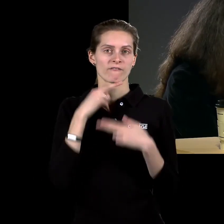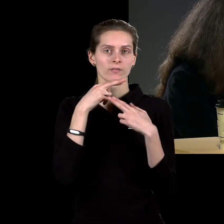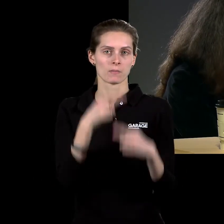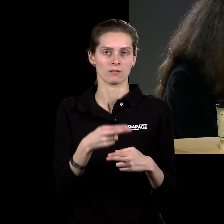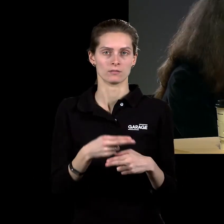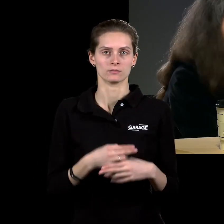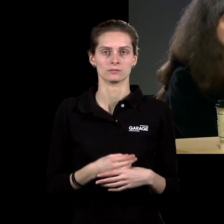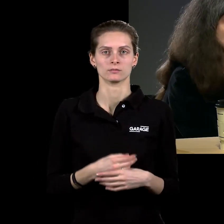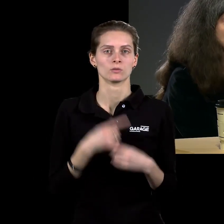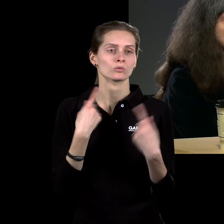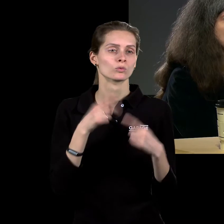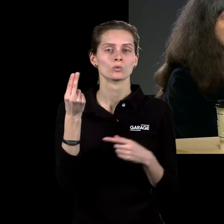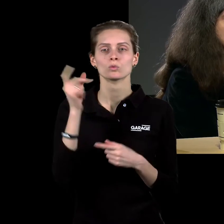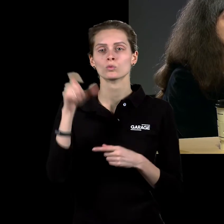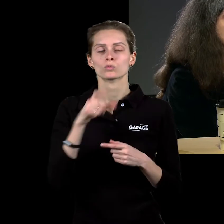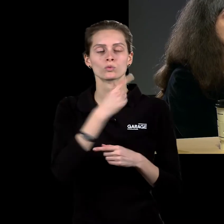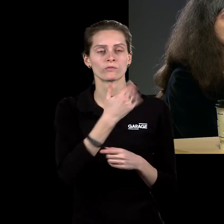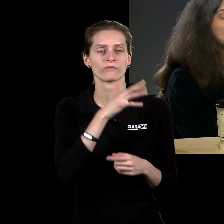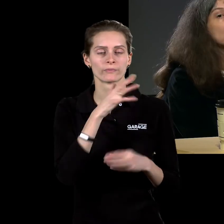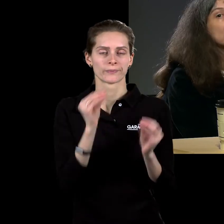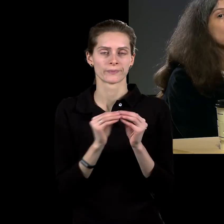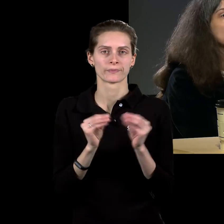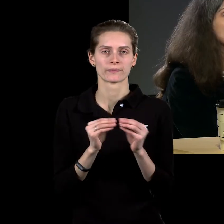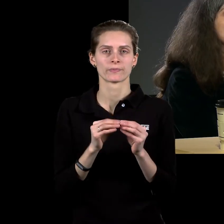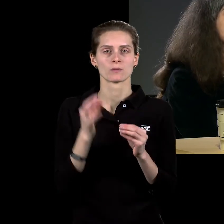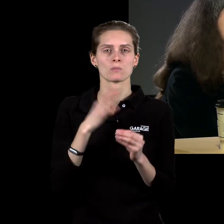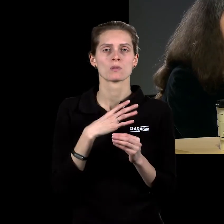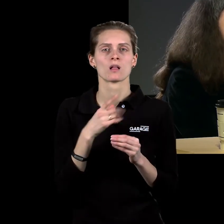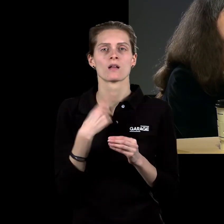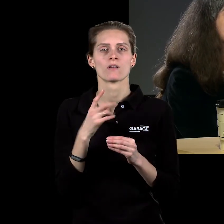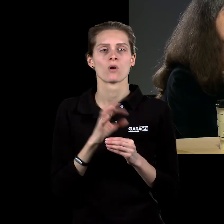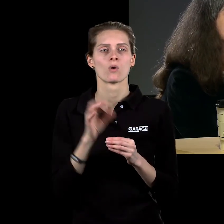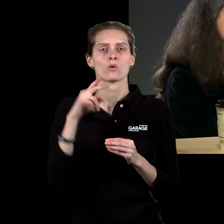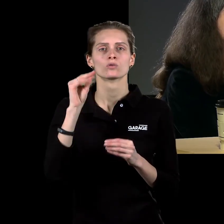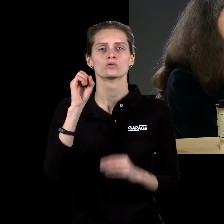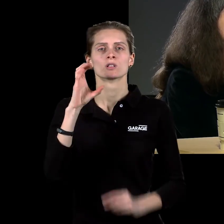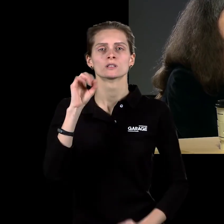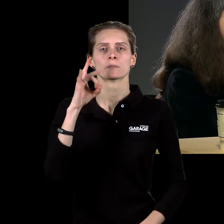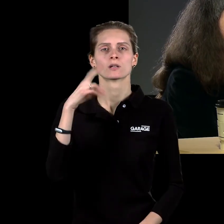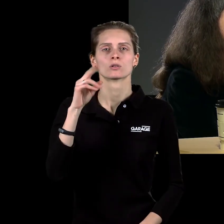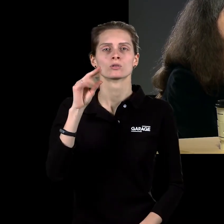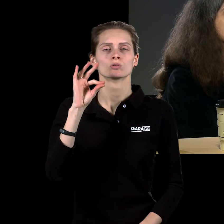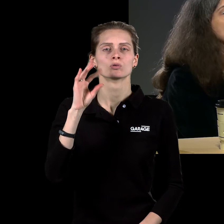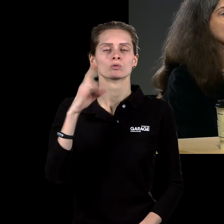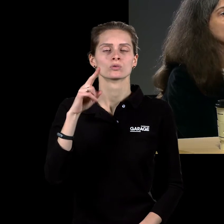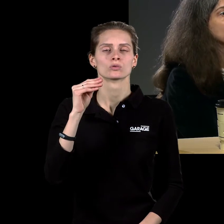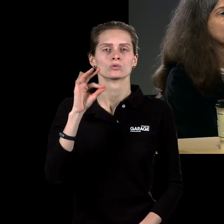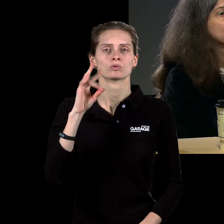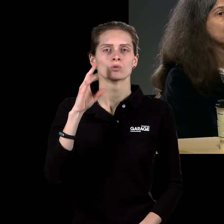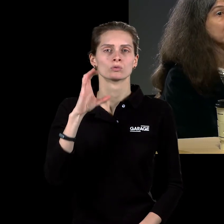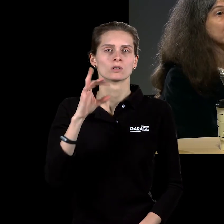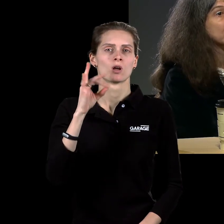интереса других художников ее поколения. Помните, вот мы говорили про Джаспера Джонса, про Роберта Раушенберга.